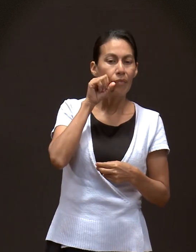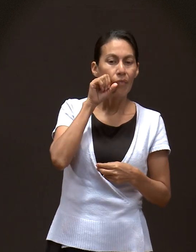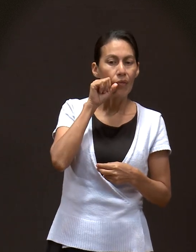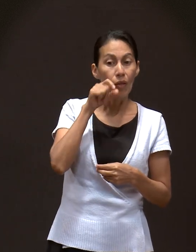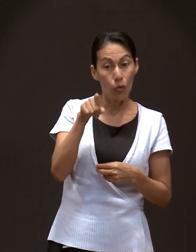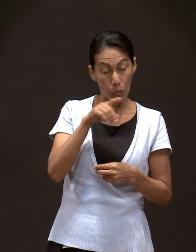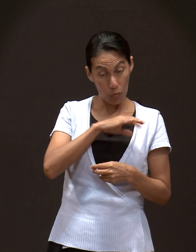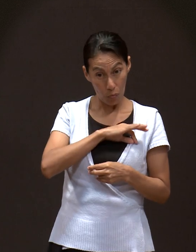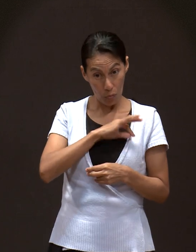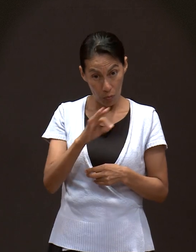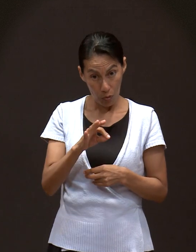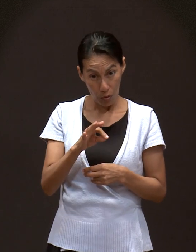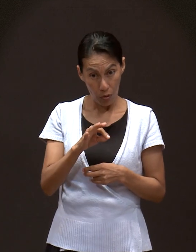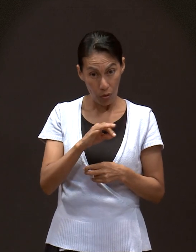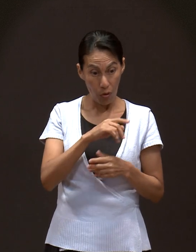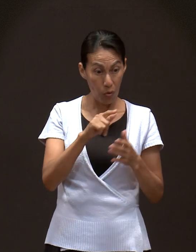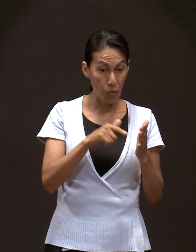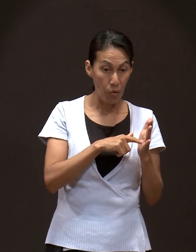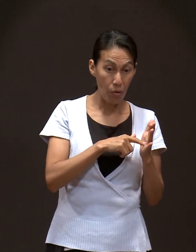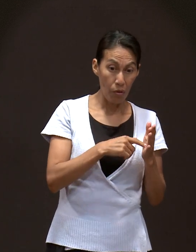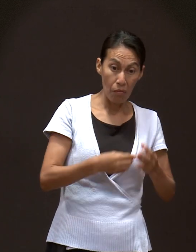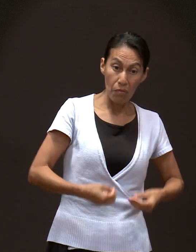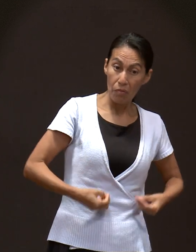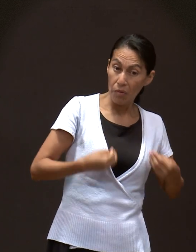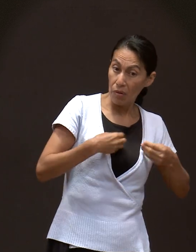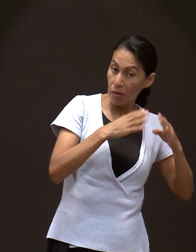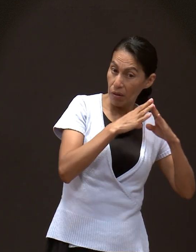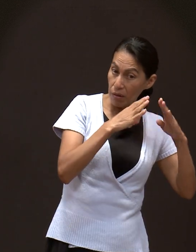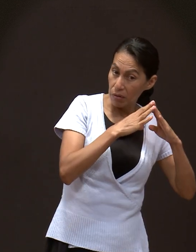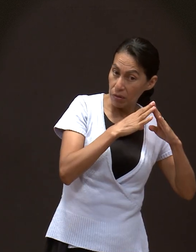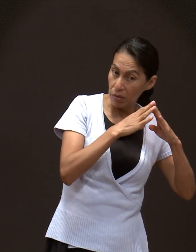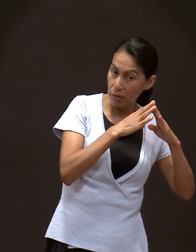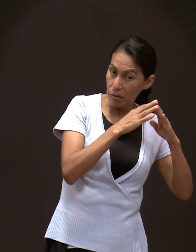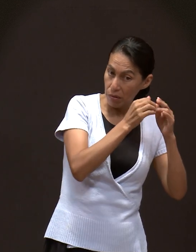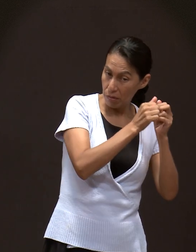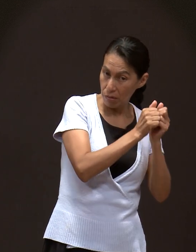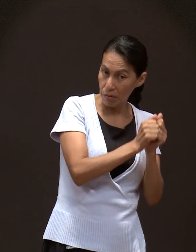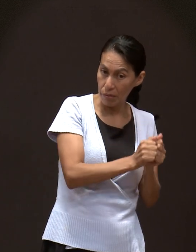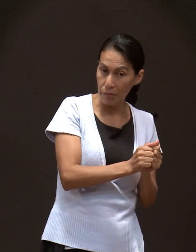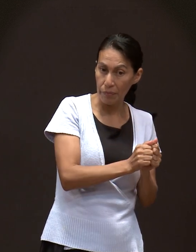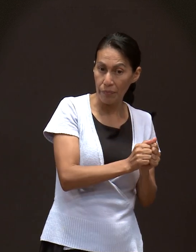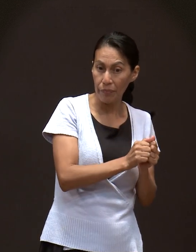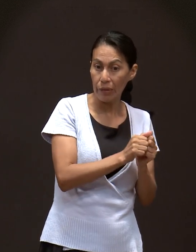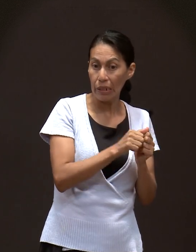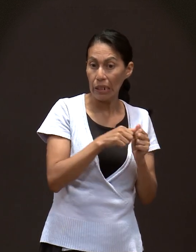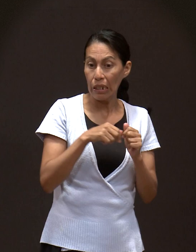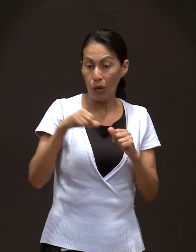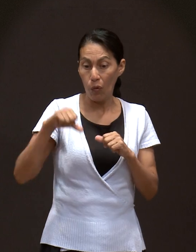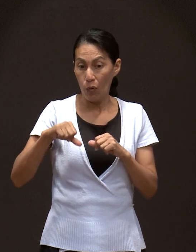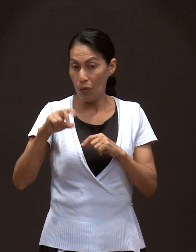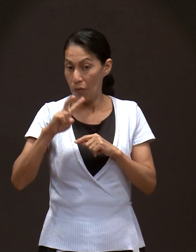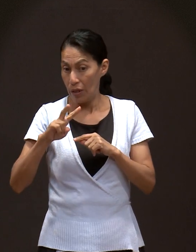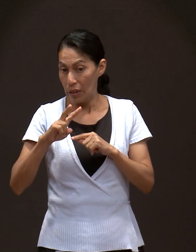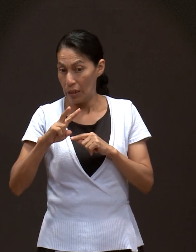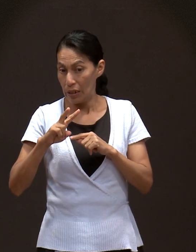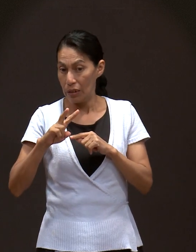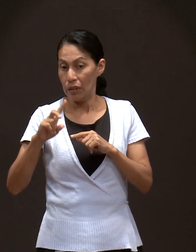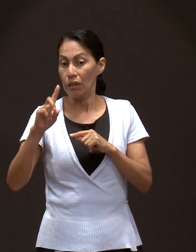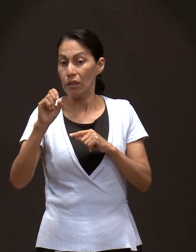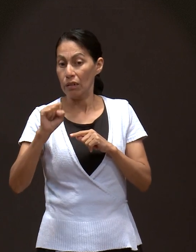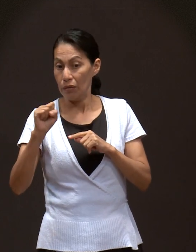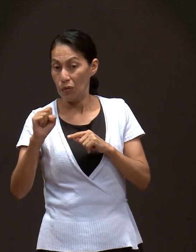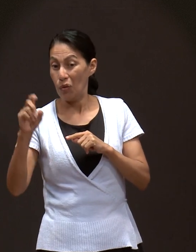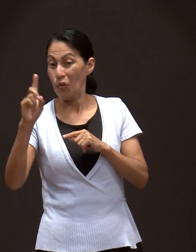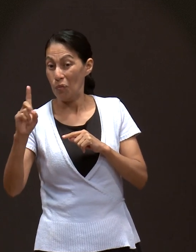Montemorelos. Y si tú puedes conseguir dónde vivir de aquí al